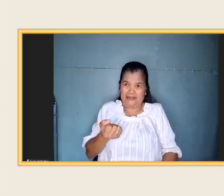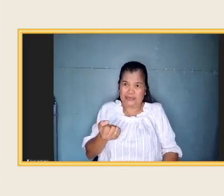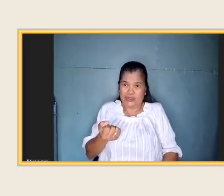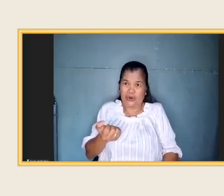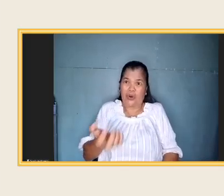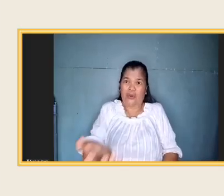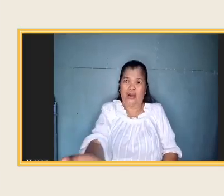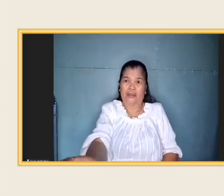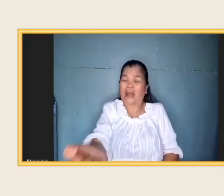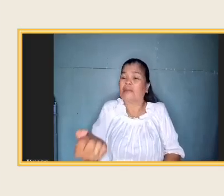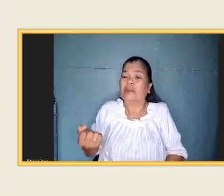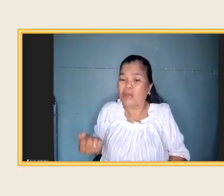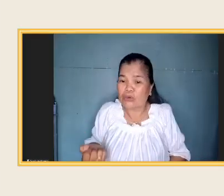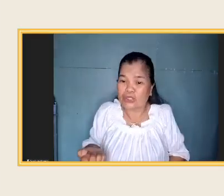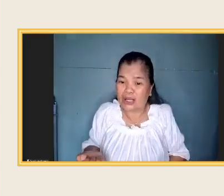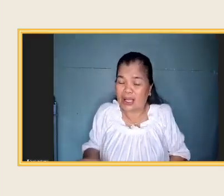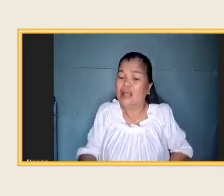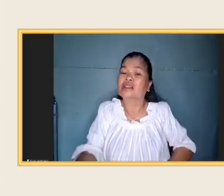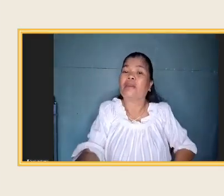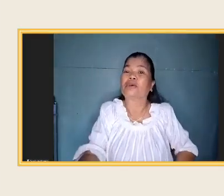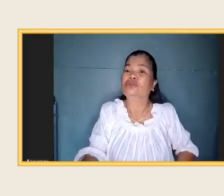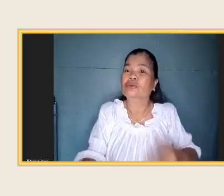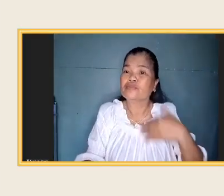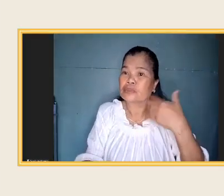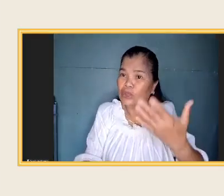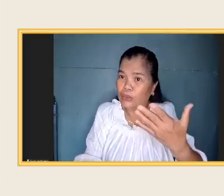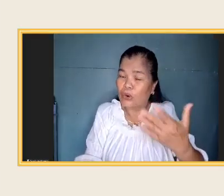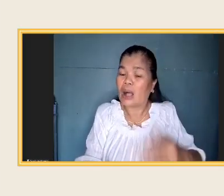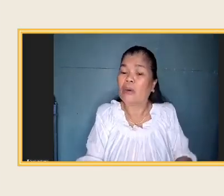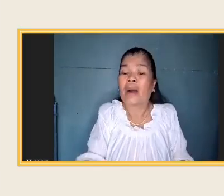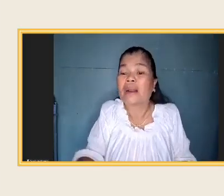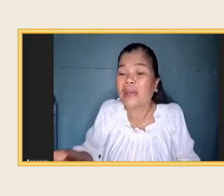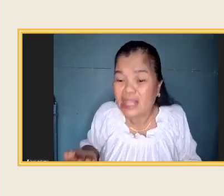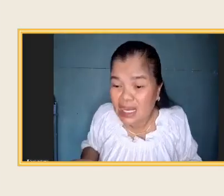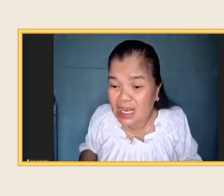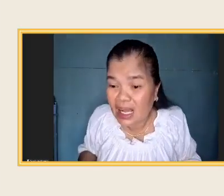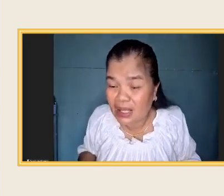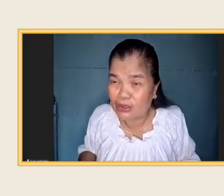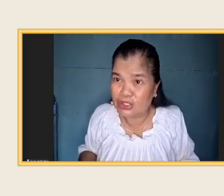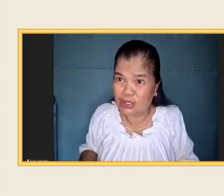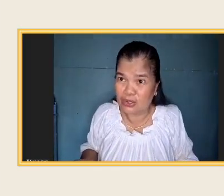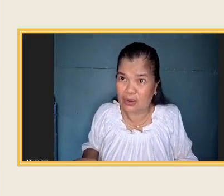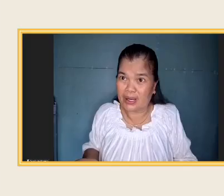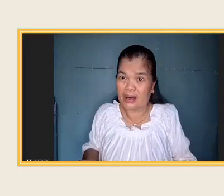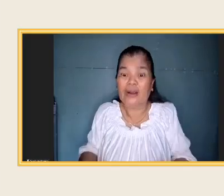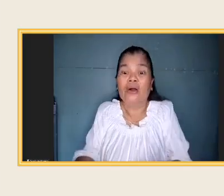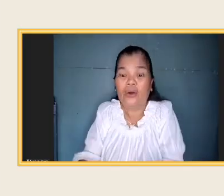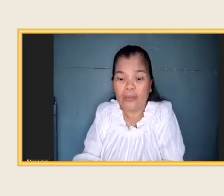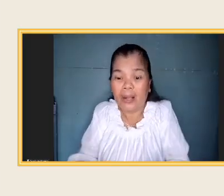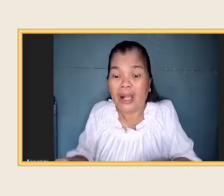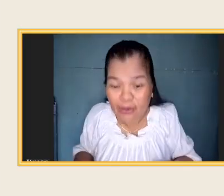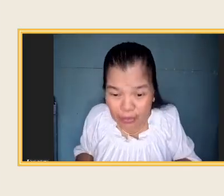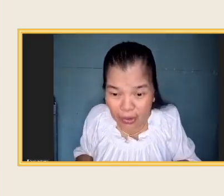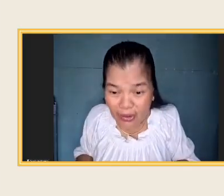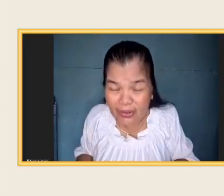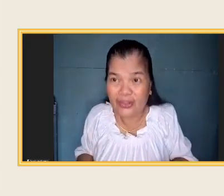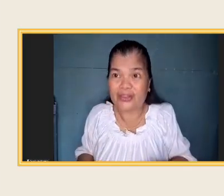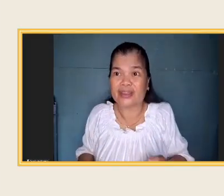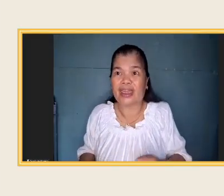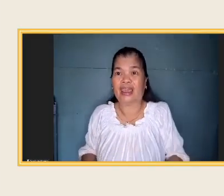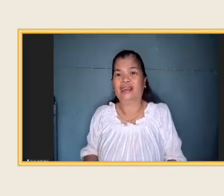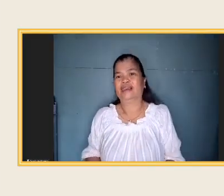lang. Drawer. Para may binuksan ka. Tapos yung mukha mo, para may tininan ka doon sa drawer. Pag ganun